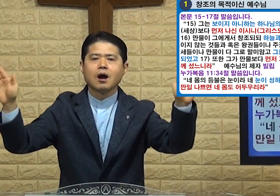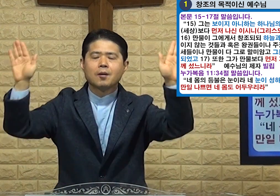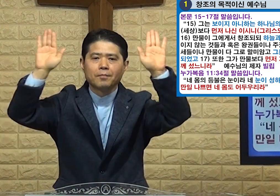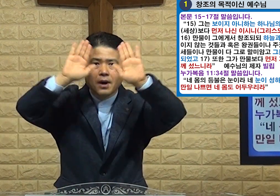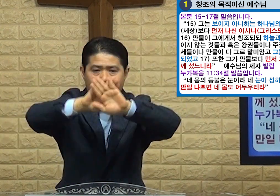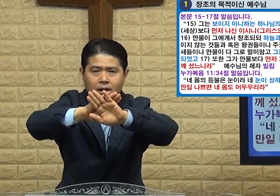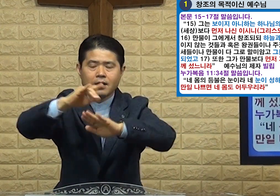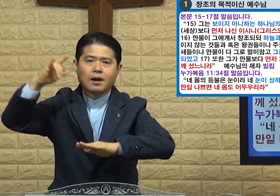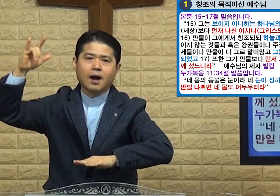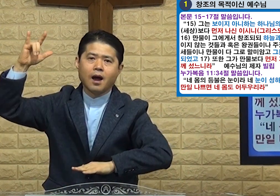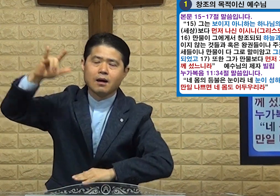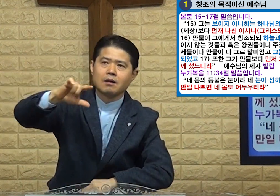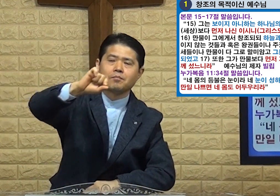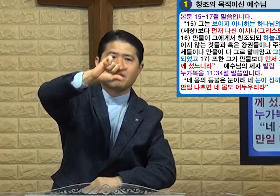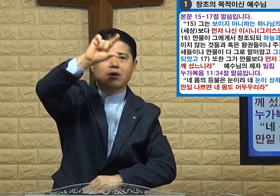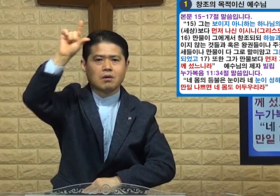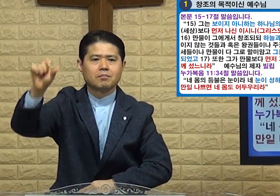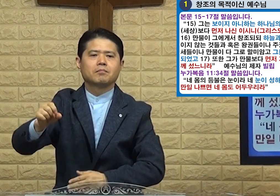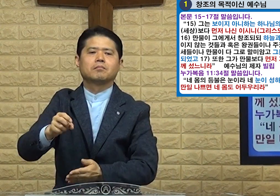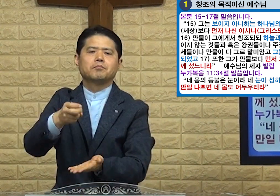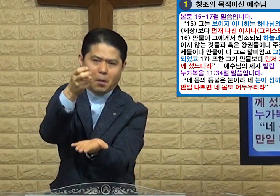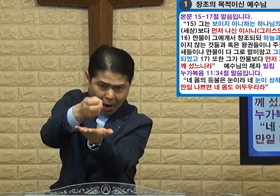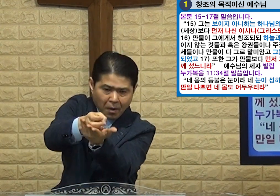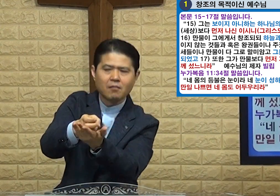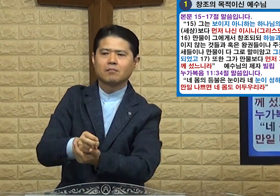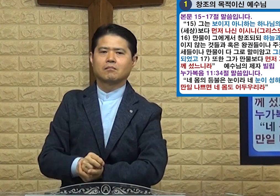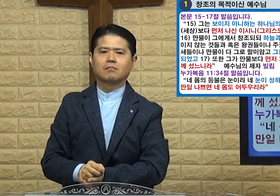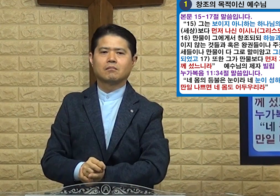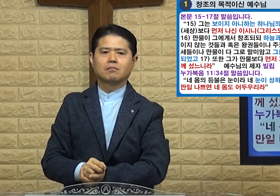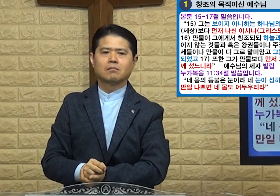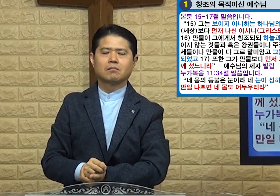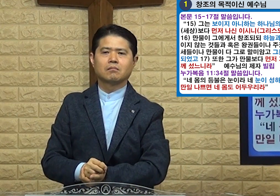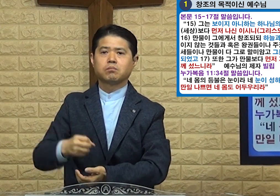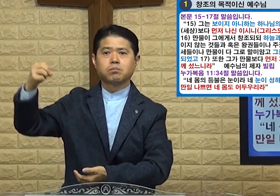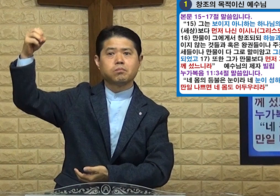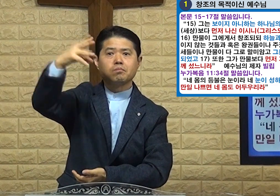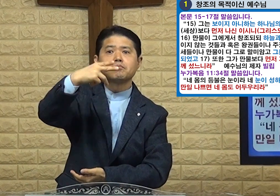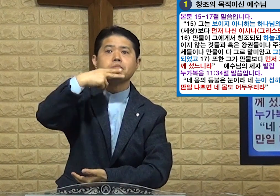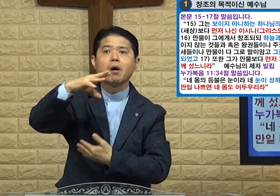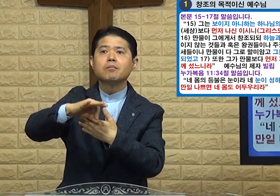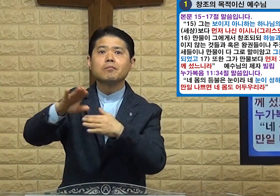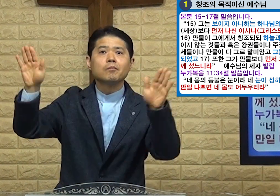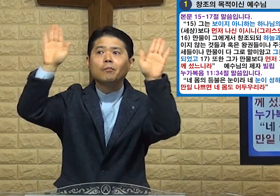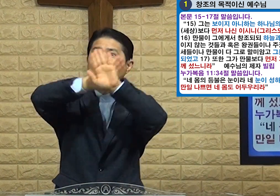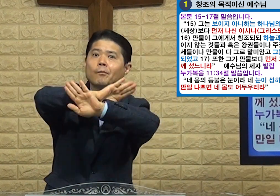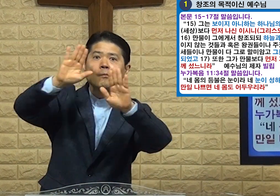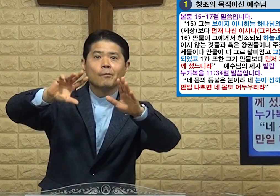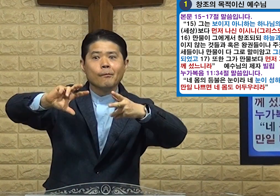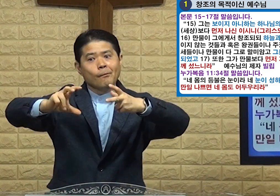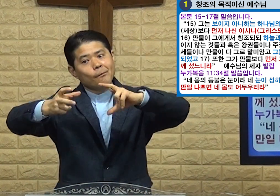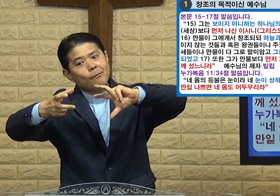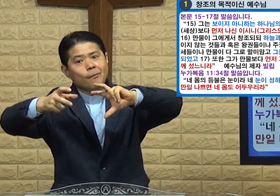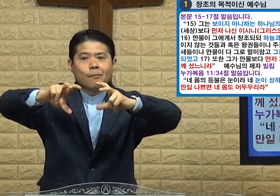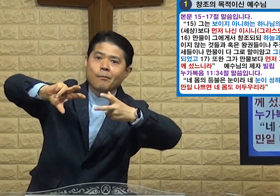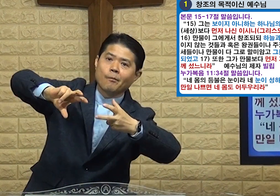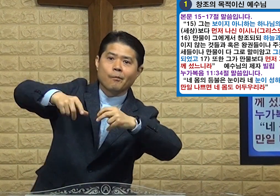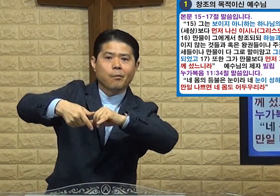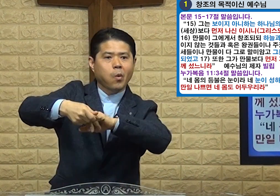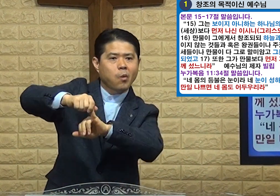다음에 자연, 그리고 낮과 밤, 달, 그것을 만들었던 것입니다. 해가 없다면, 빛이 없다면